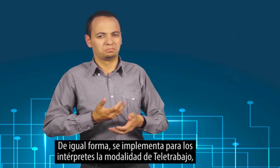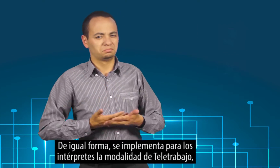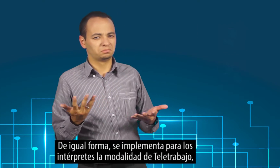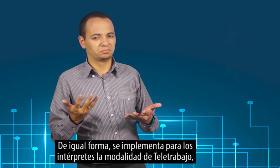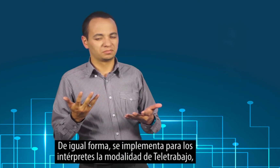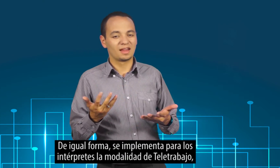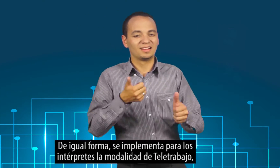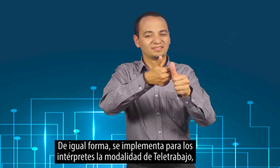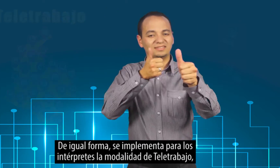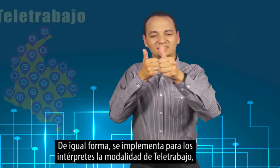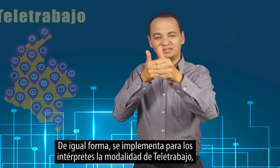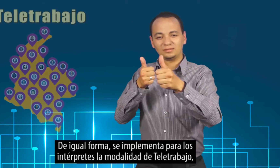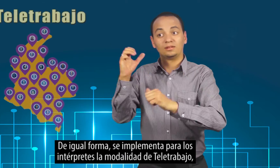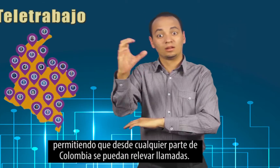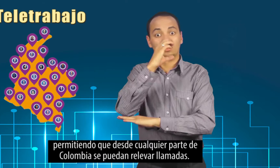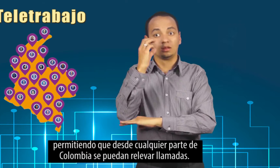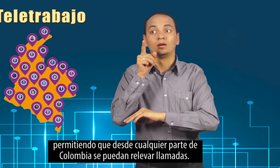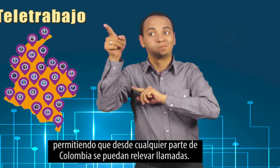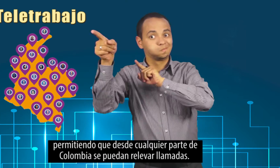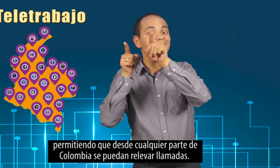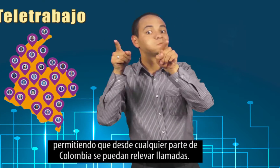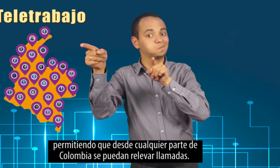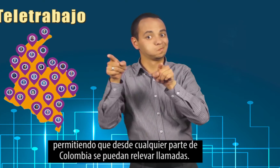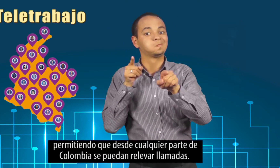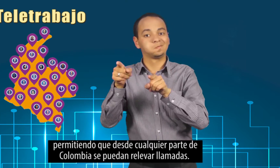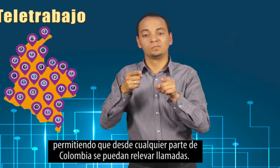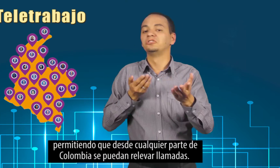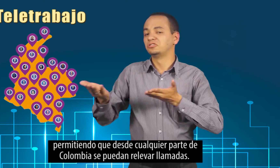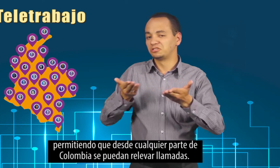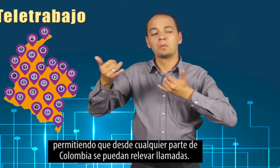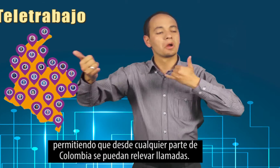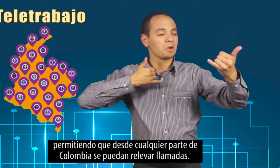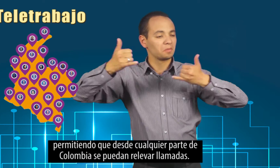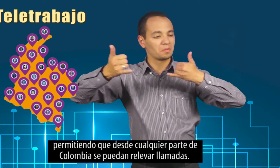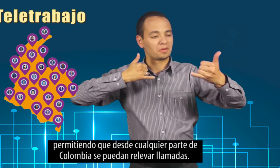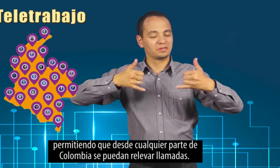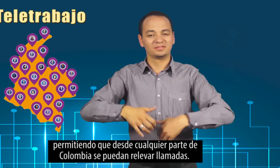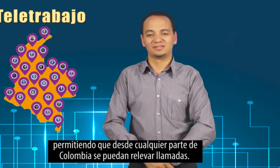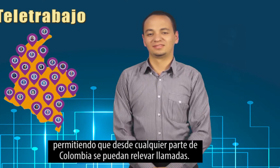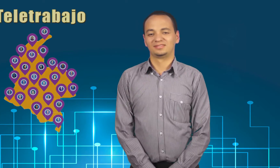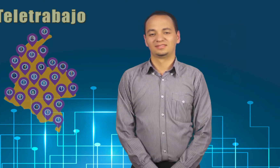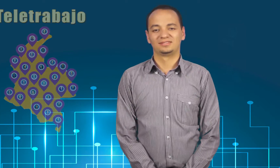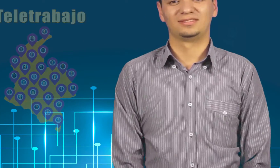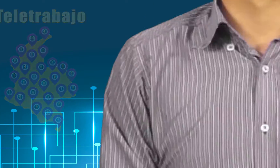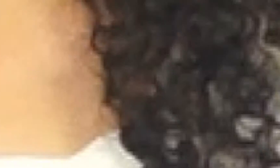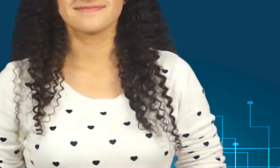la modalidad de teletrabajo, permitiendo que desde cualquier parte de Colombia se puedan relevar llamadas.